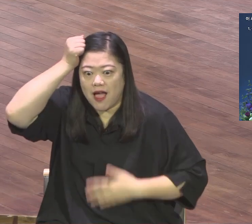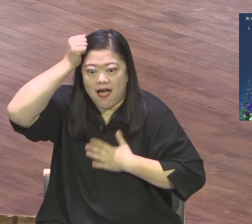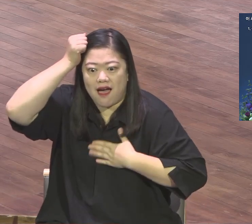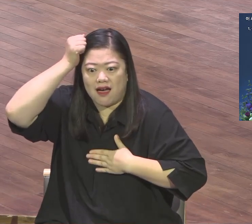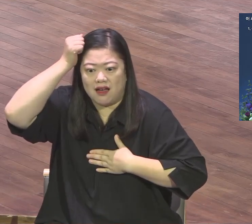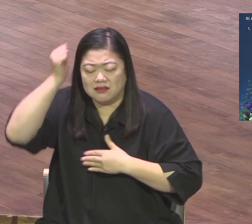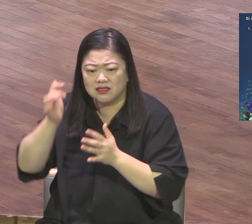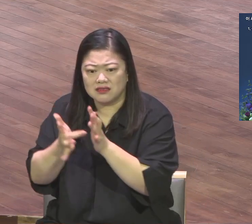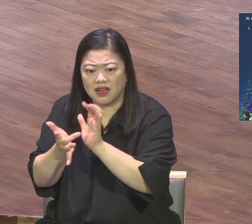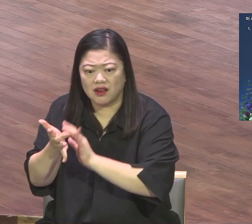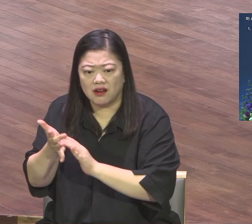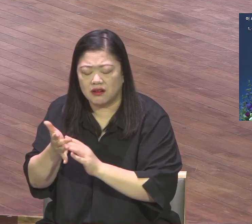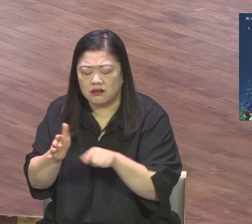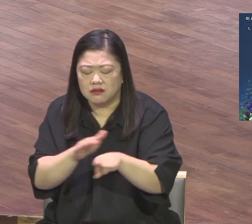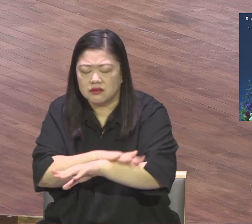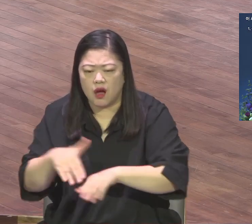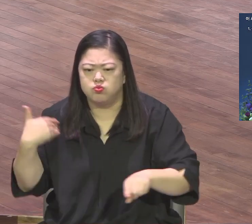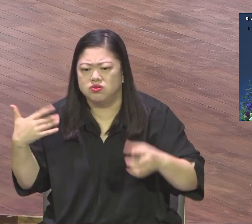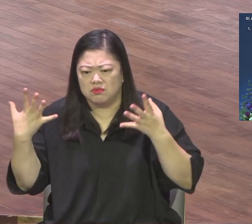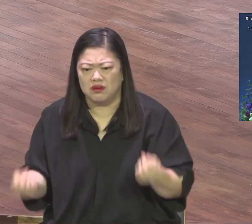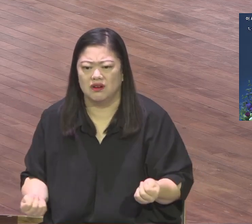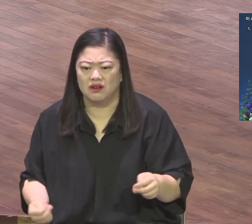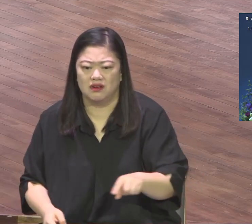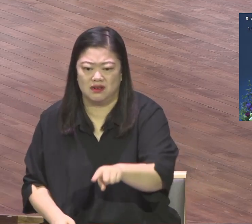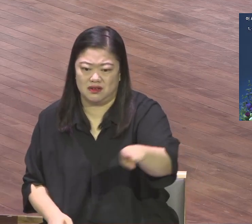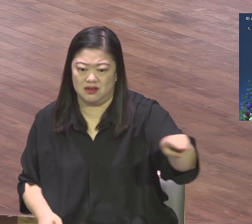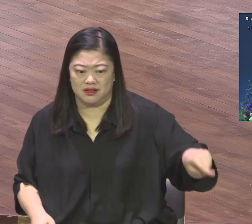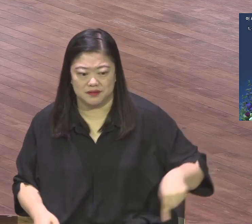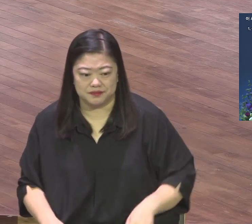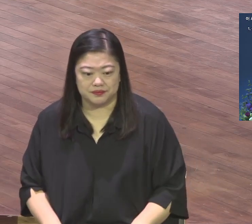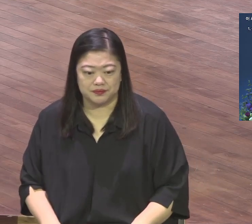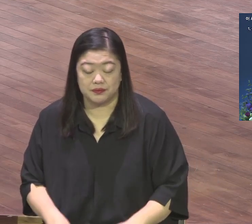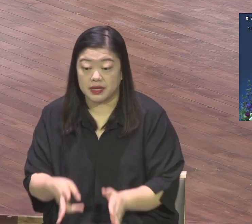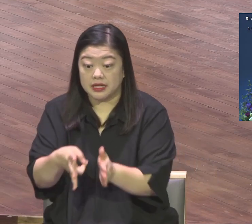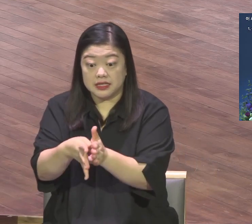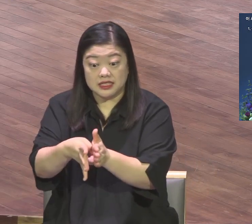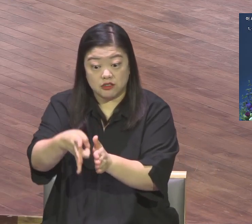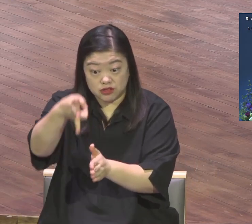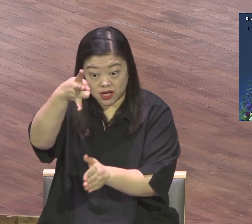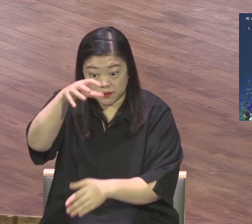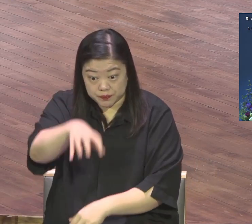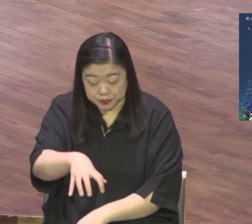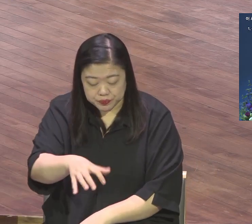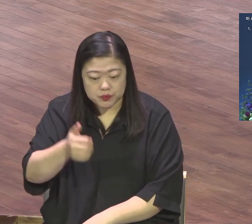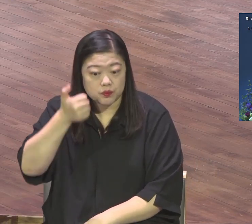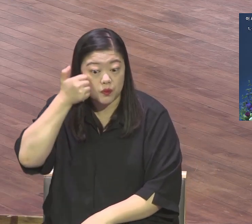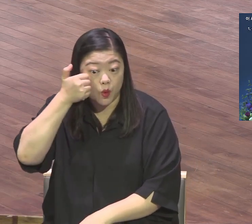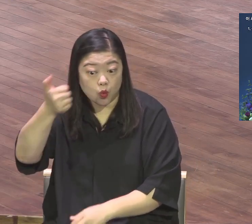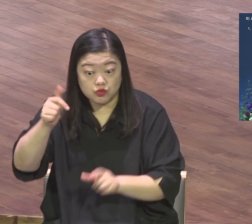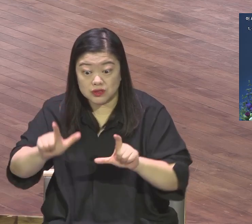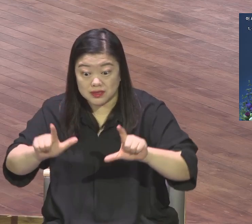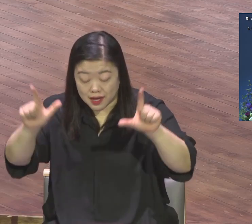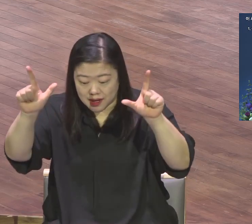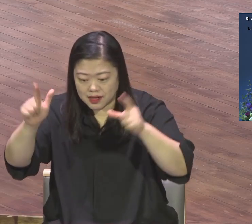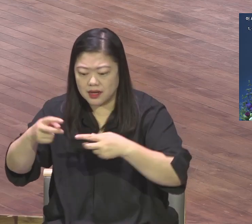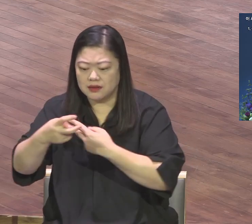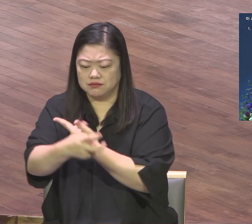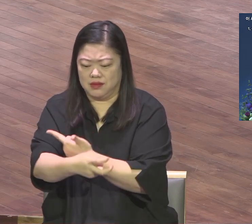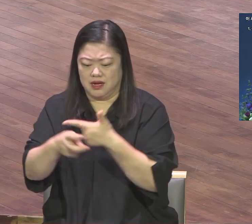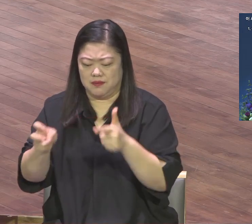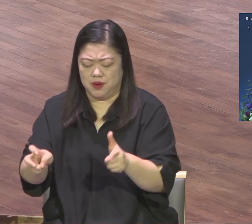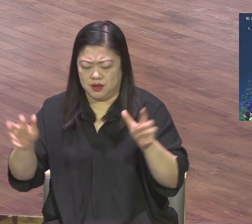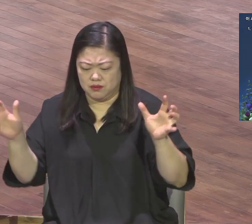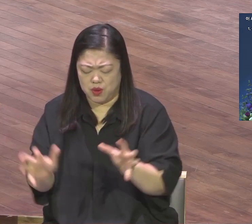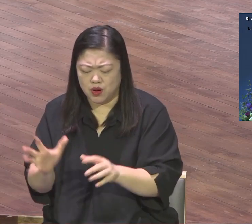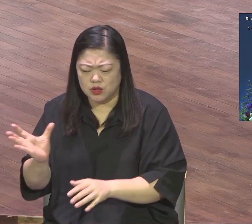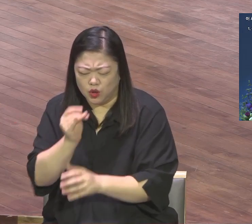1단계입니다. 1단계인데, 그것밖에 몰라. 예루살렘에 오순절 마가다락방에 임했던 성령 강림